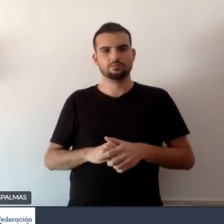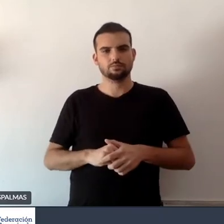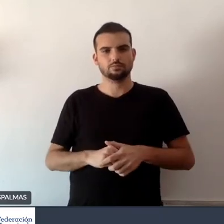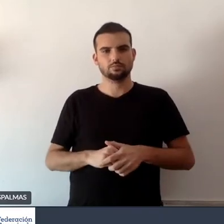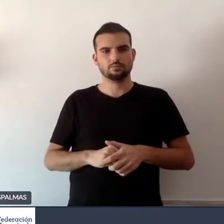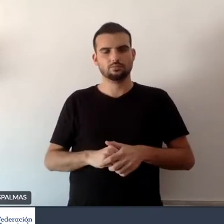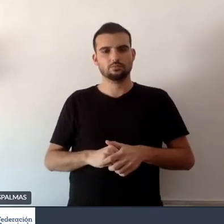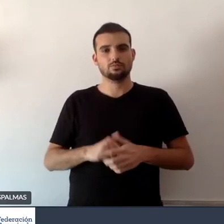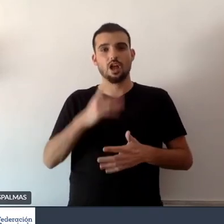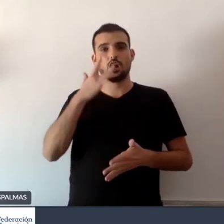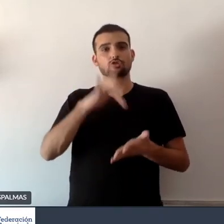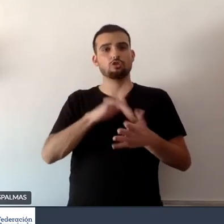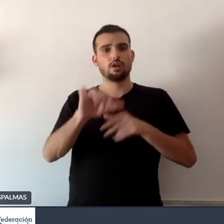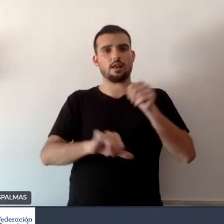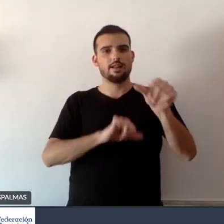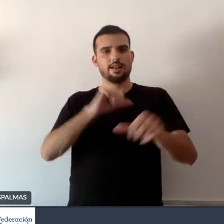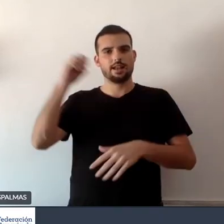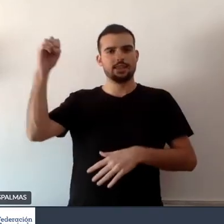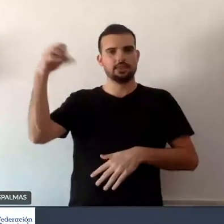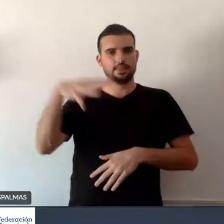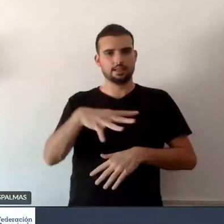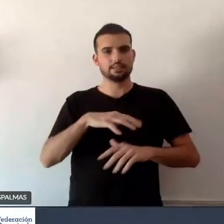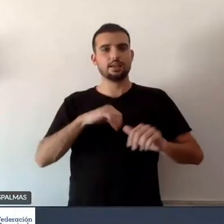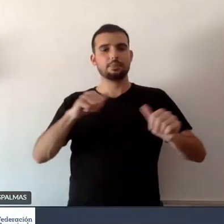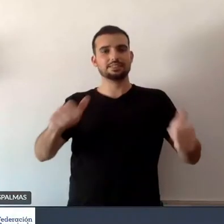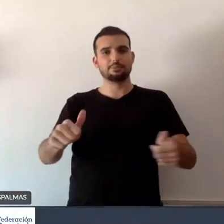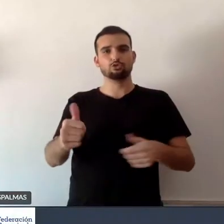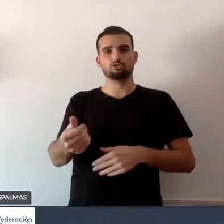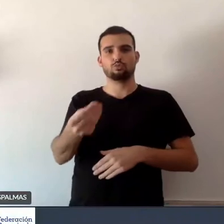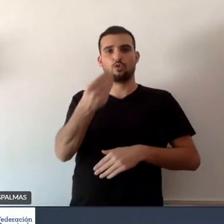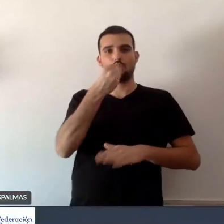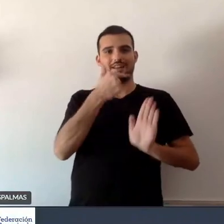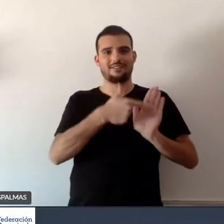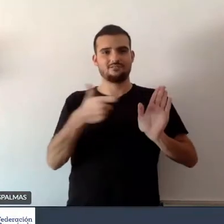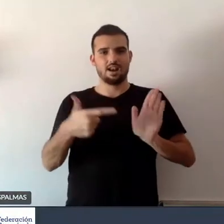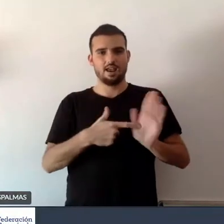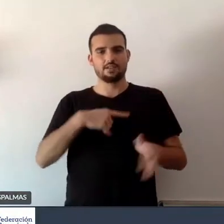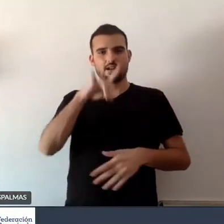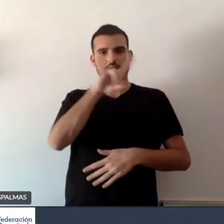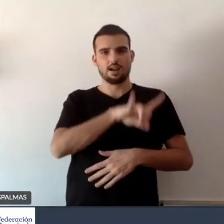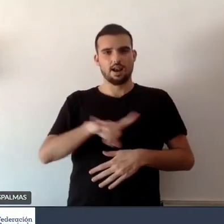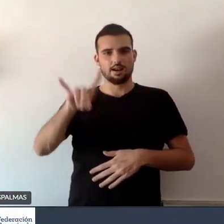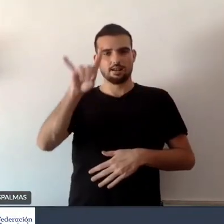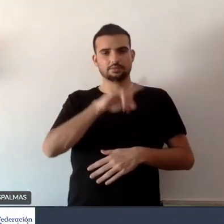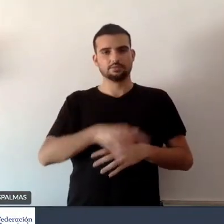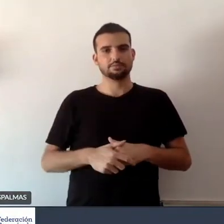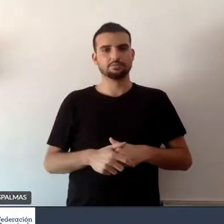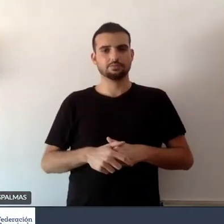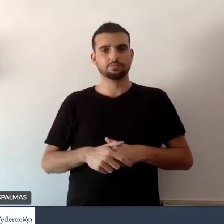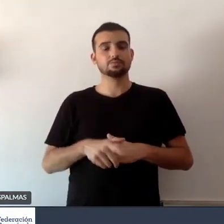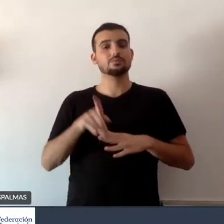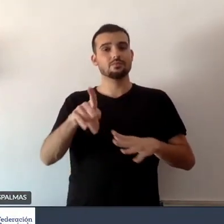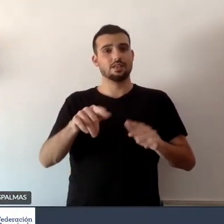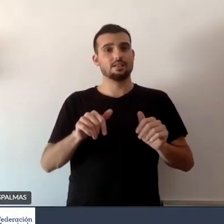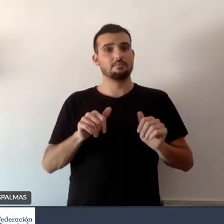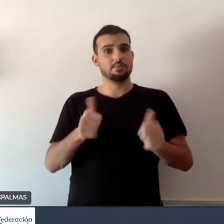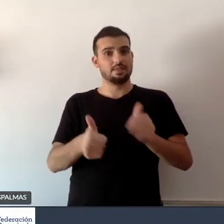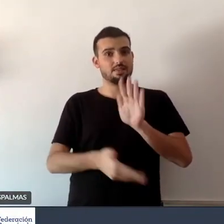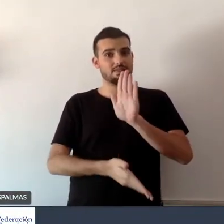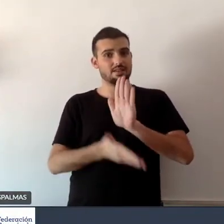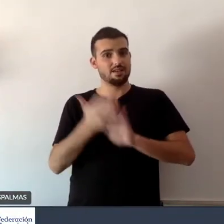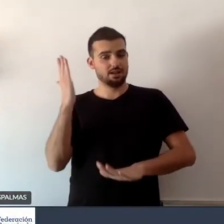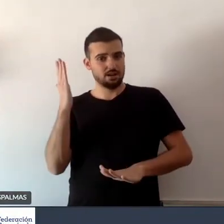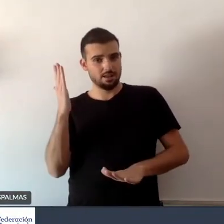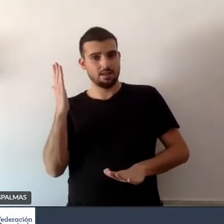Y pasamos a la Liga Endesa. Empezamos con el Balaiper en Canaria. Ese tipo de de salidas para Stan Okoye y